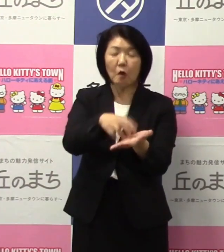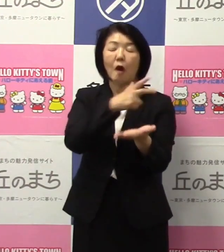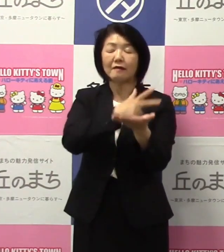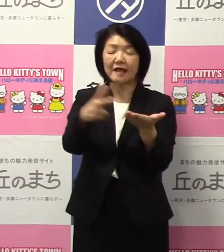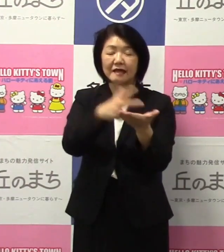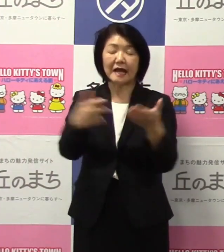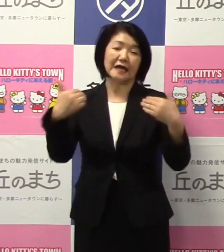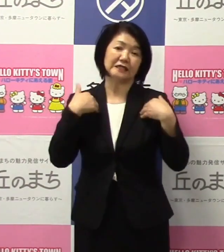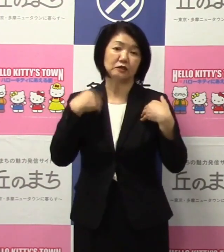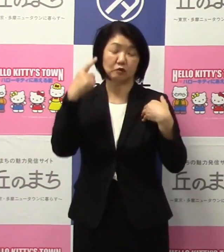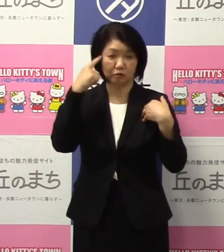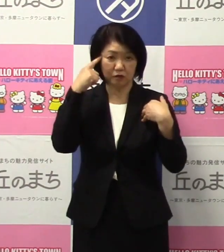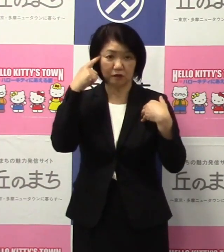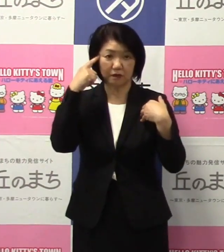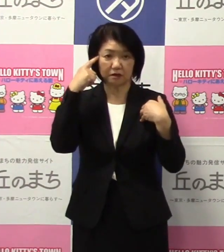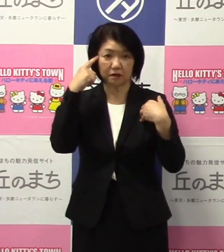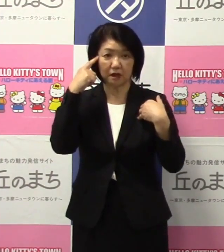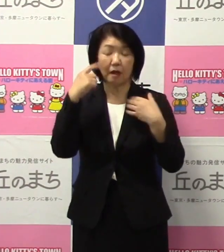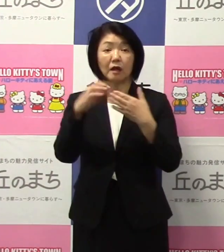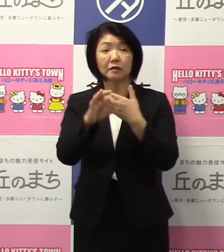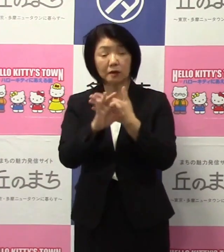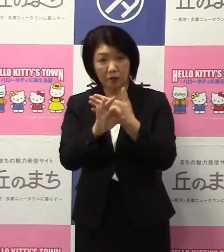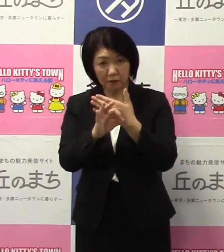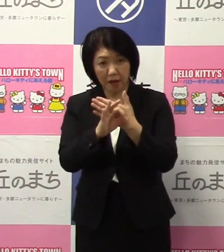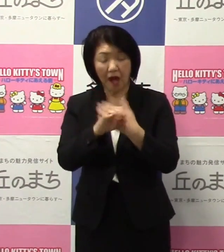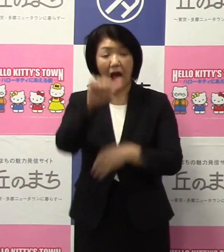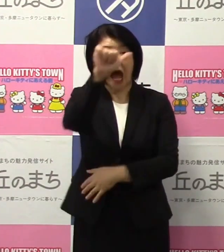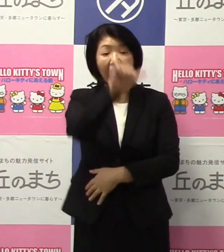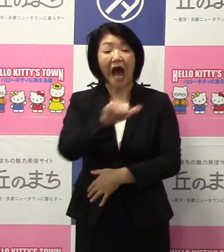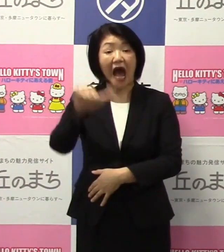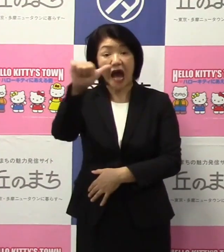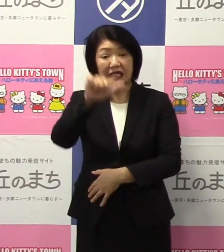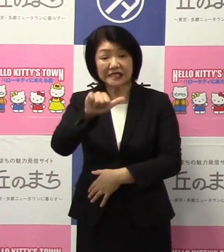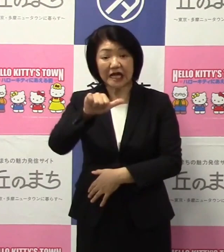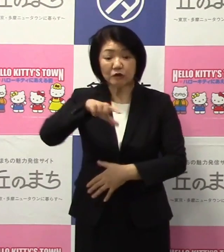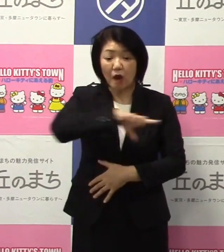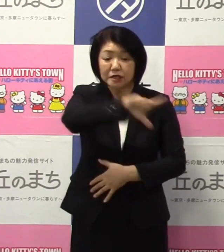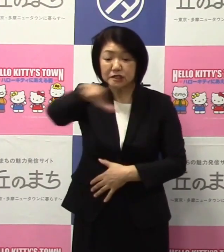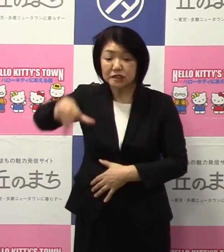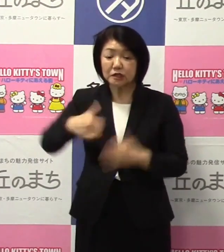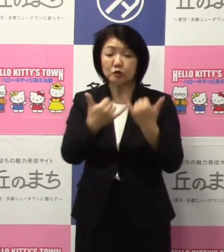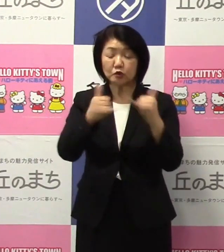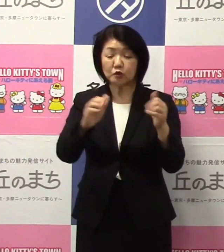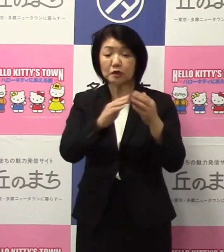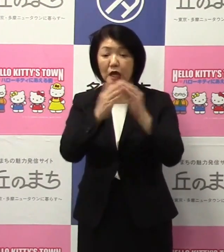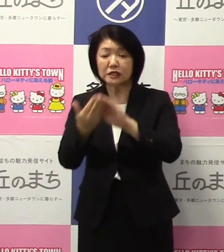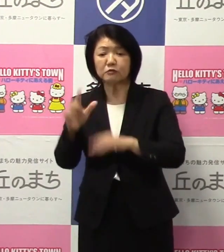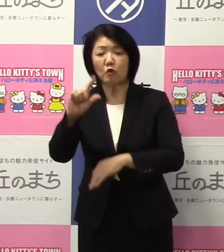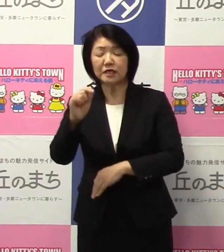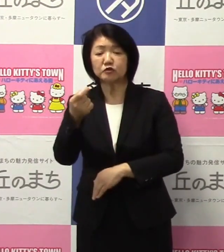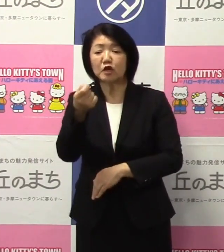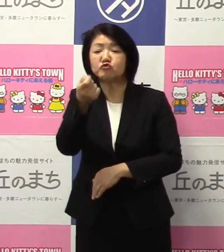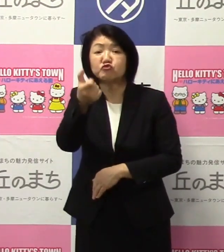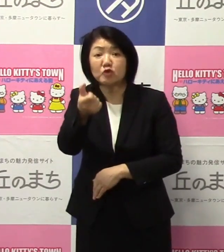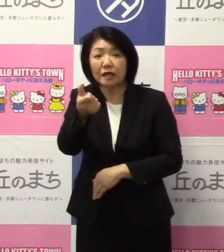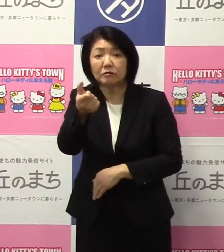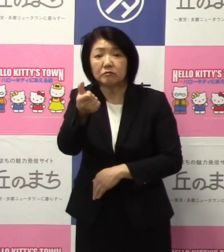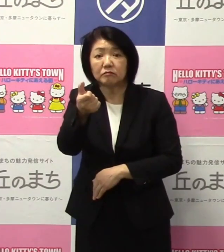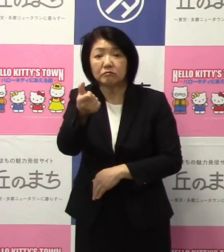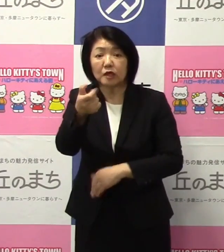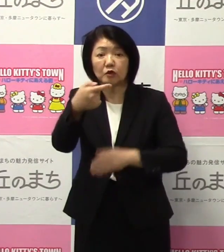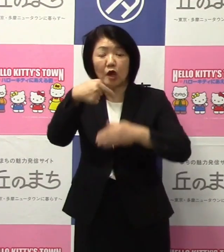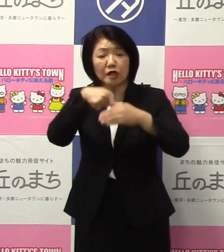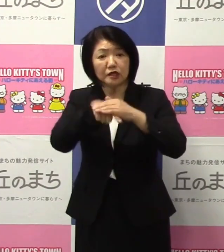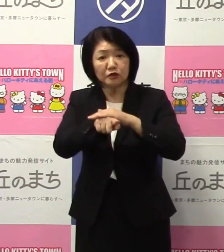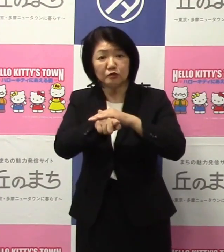の人は致死率が低いとされるファクター X の存在があるのであれば、そのことも知りた